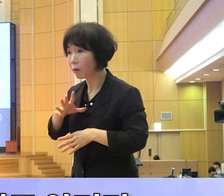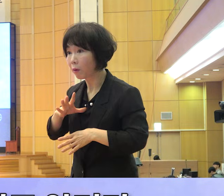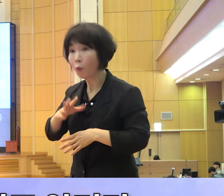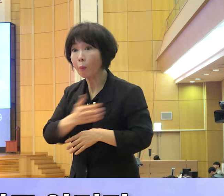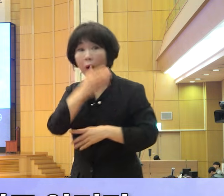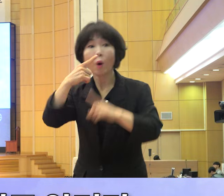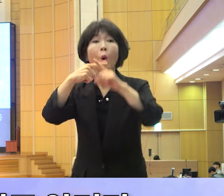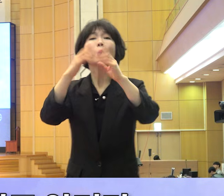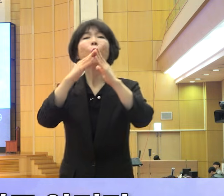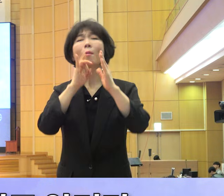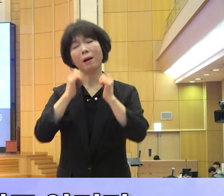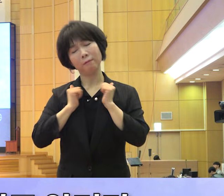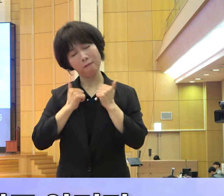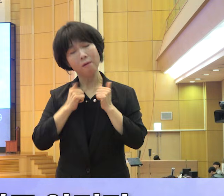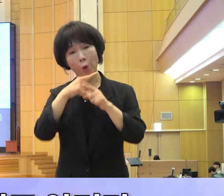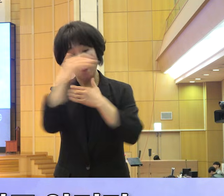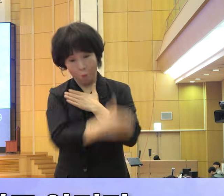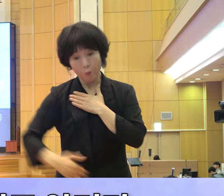몸뚱어리는 교회에 나와 있지요.